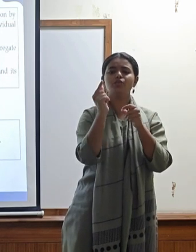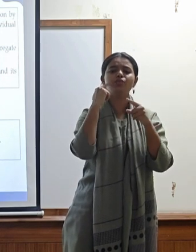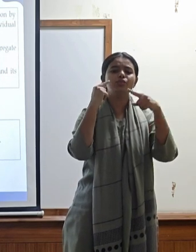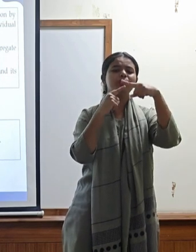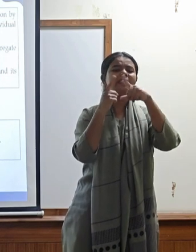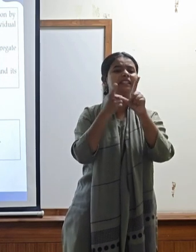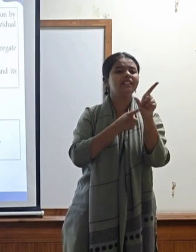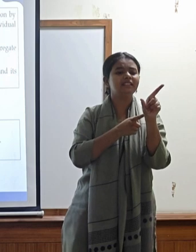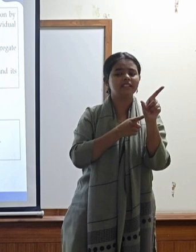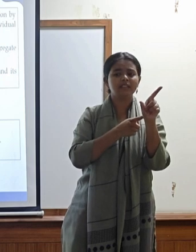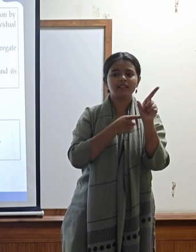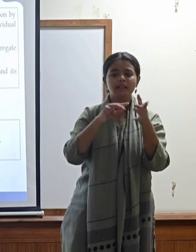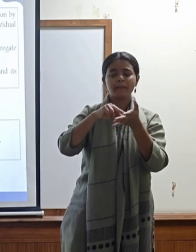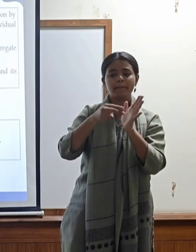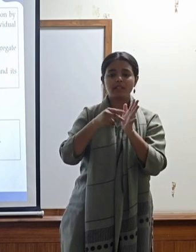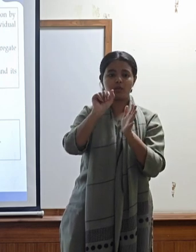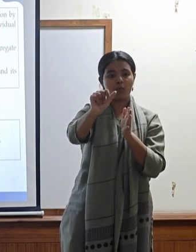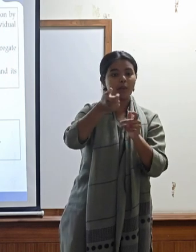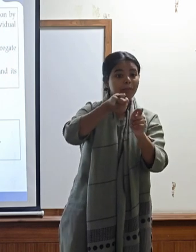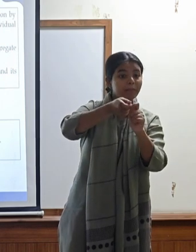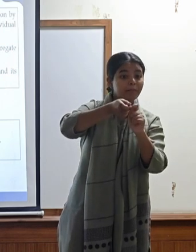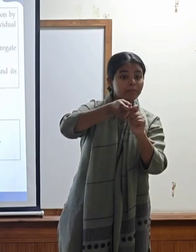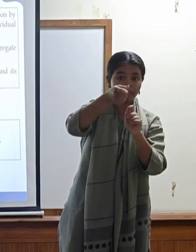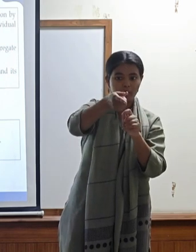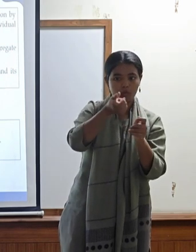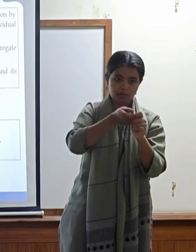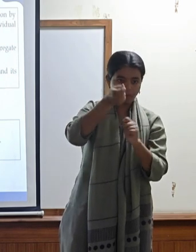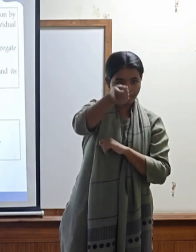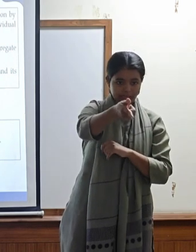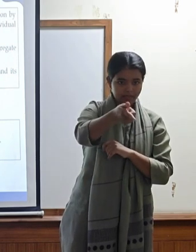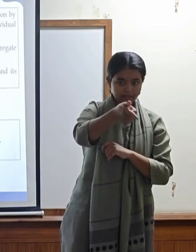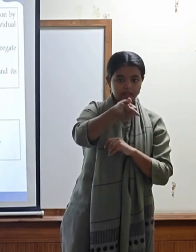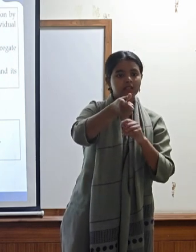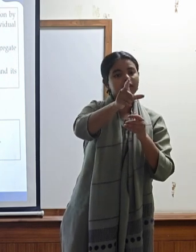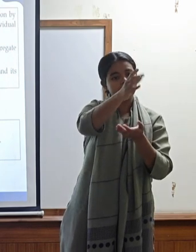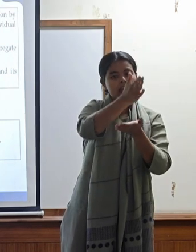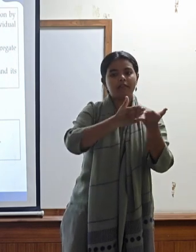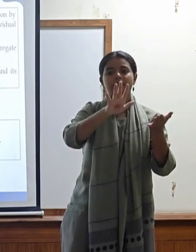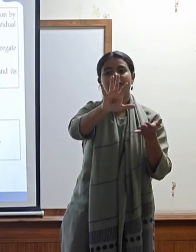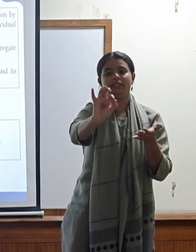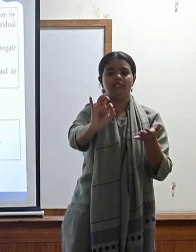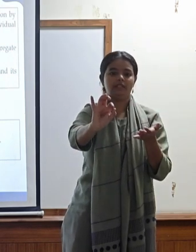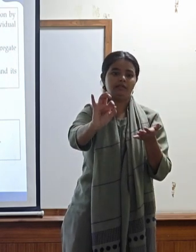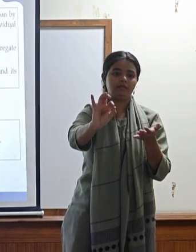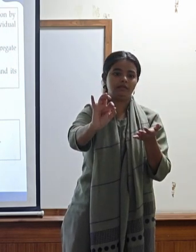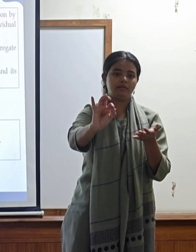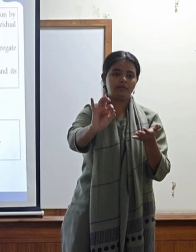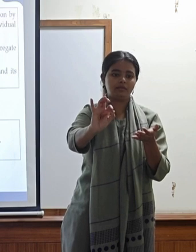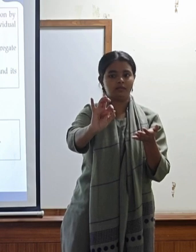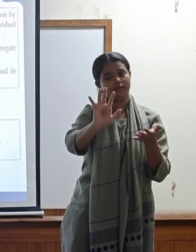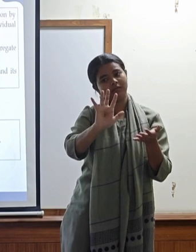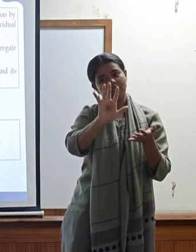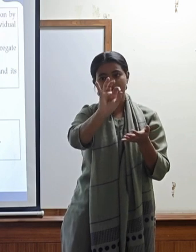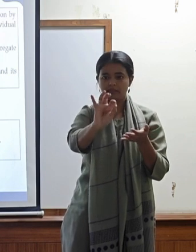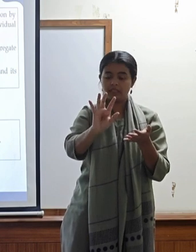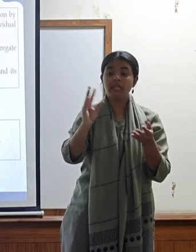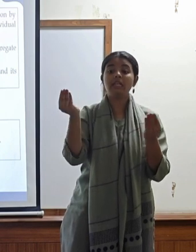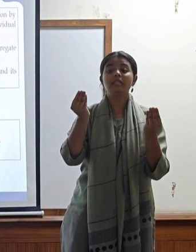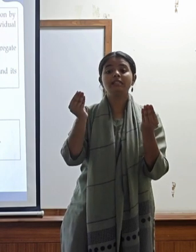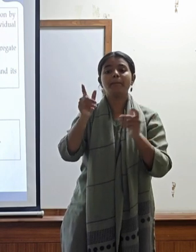है आपका पैसे का 50% इन्वेस्टमेंट इक्विटी में होगा। कुछ सब्सक्राइबर्स ऐसे होते हैं जो थोड़ी ज़्यादा रिस्क लेना